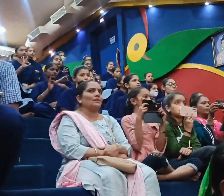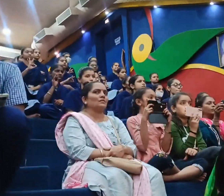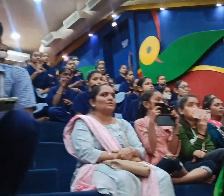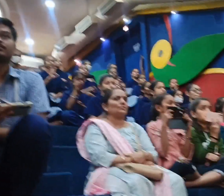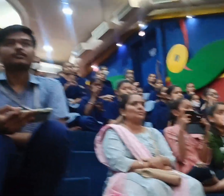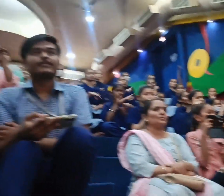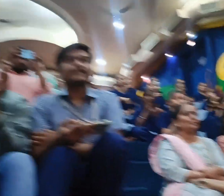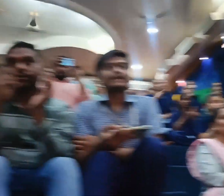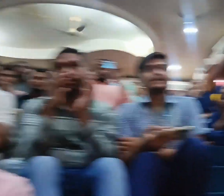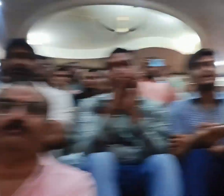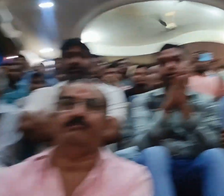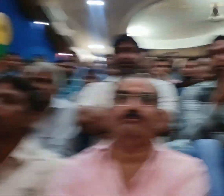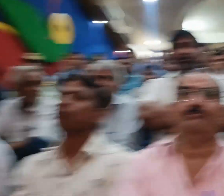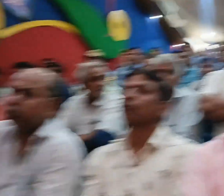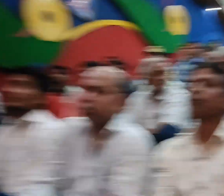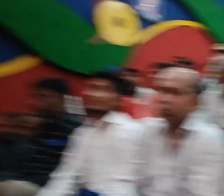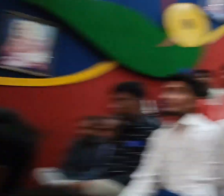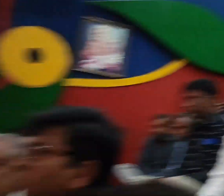સાચો